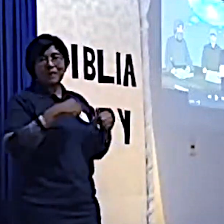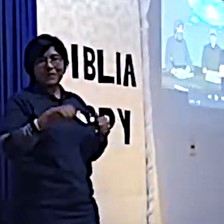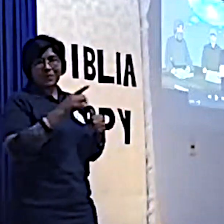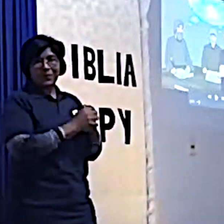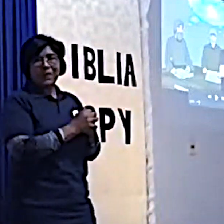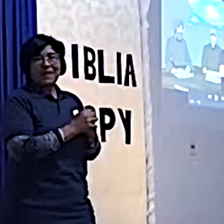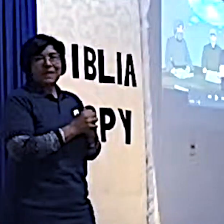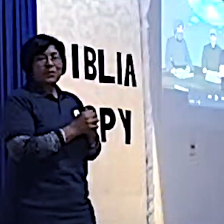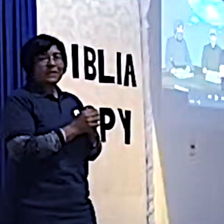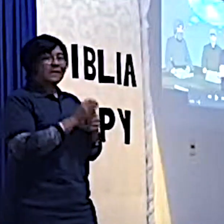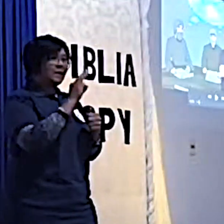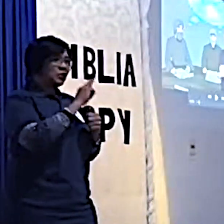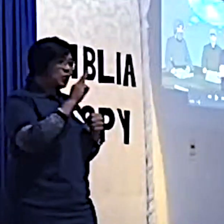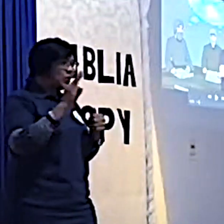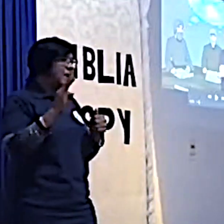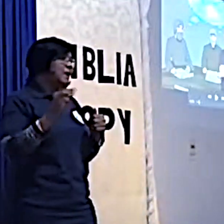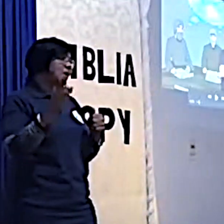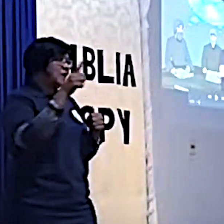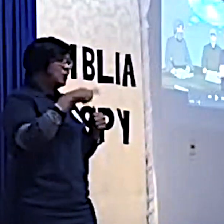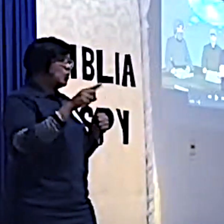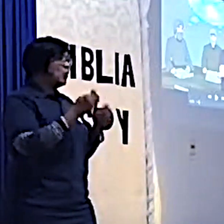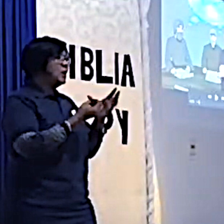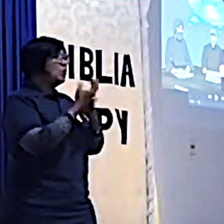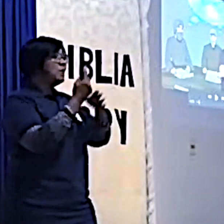mención. Entonces está todo ahí, todo el Nuevo